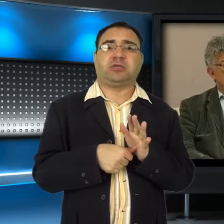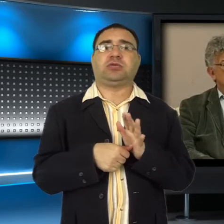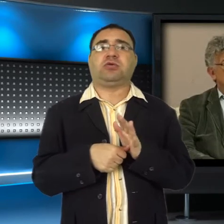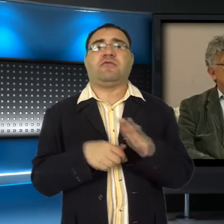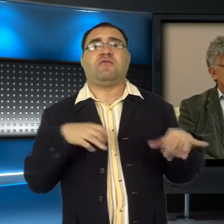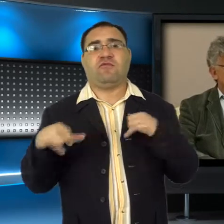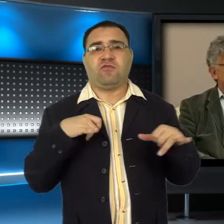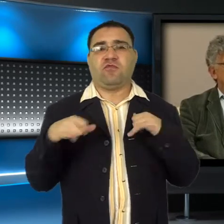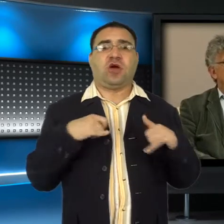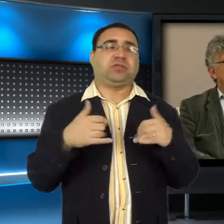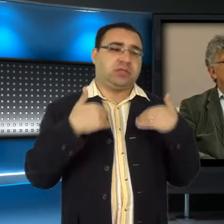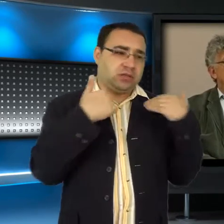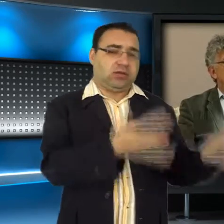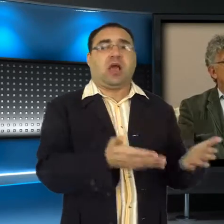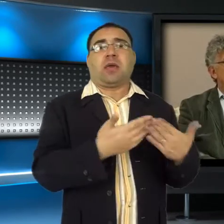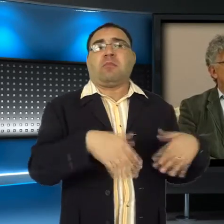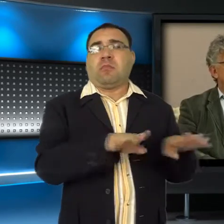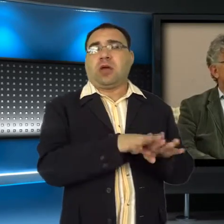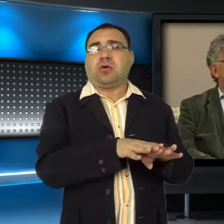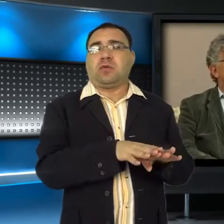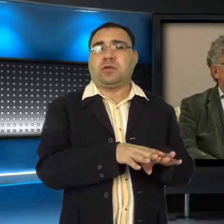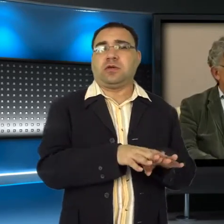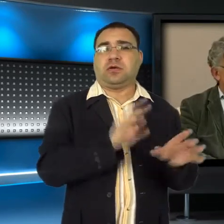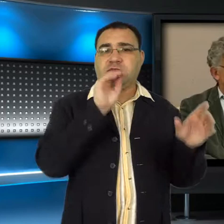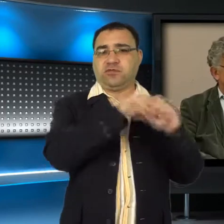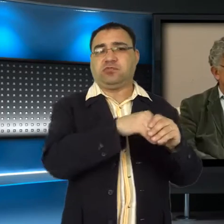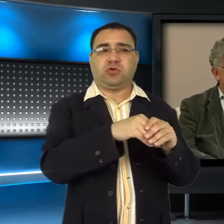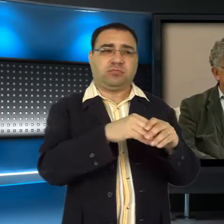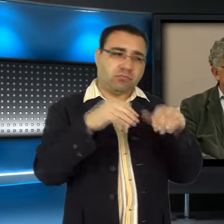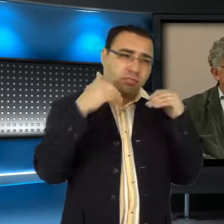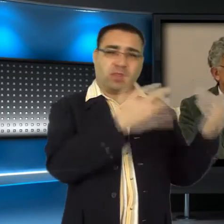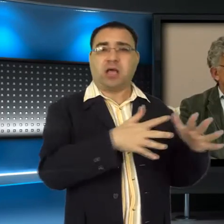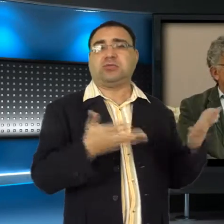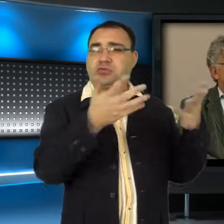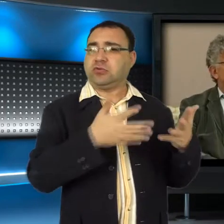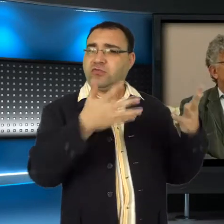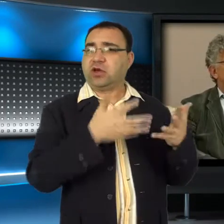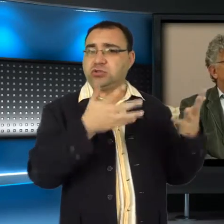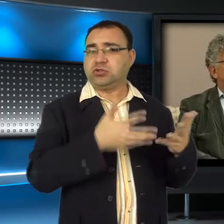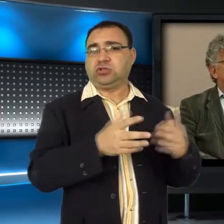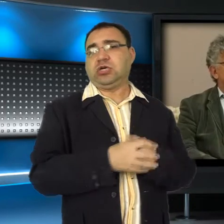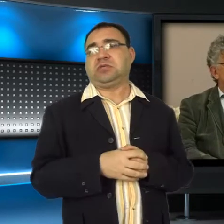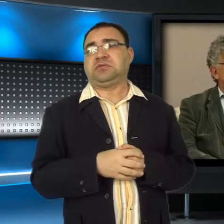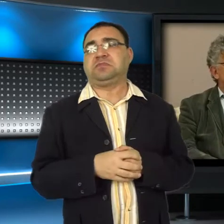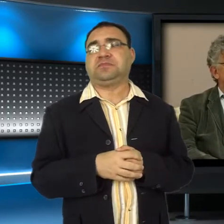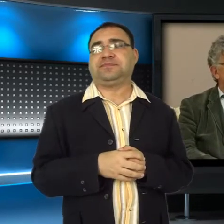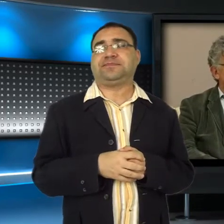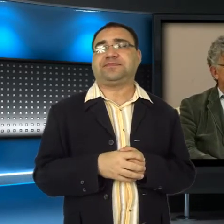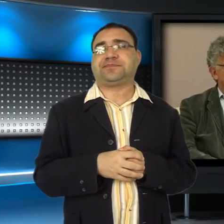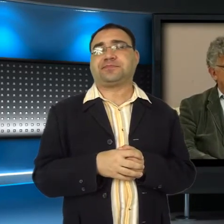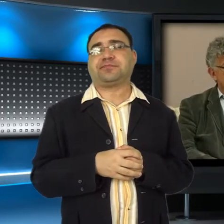władze lokalne użyczają taki majątek i on staje własnością tych stowarzyszeń, bo